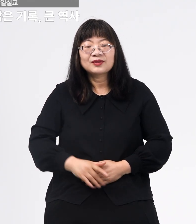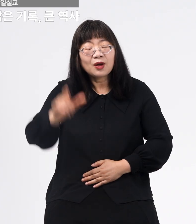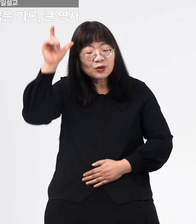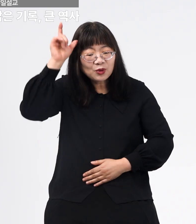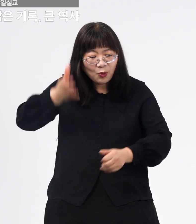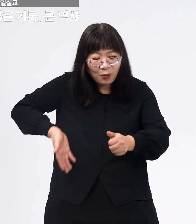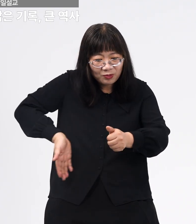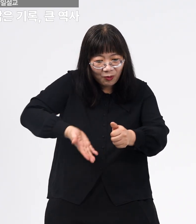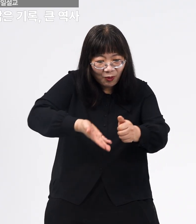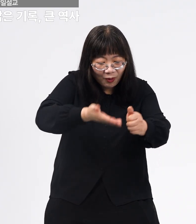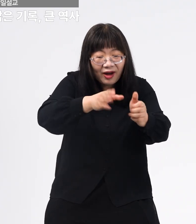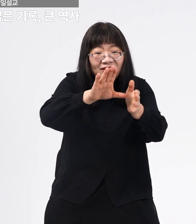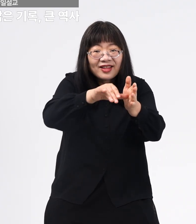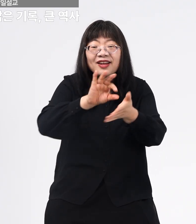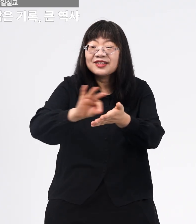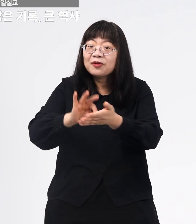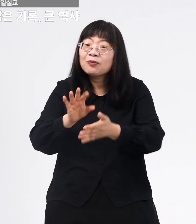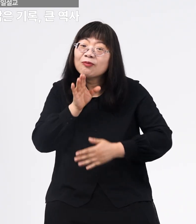소모는 데 쓰죠.